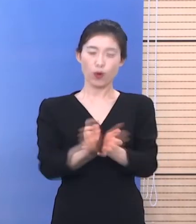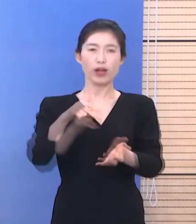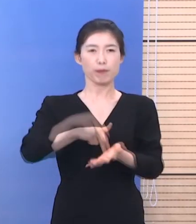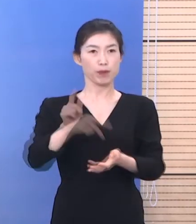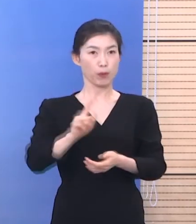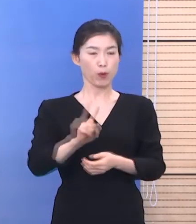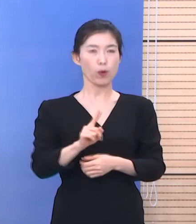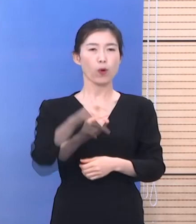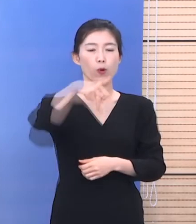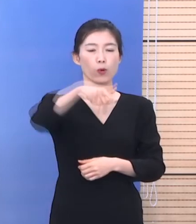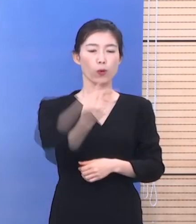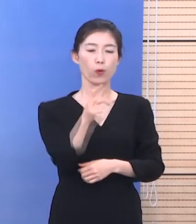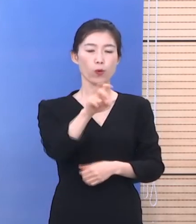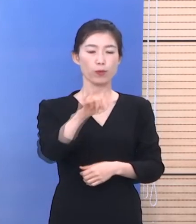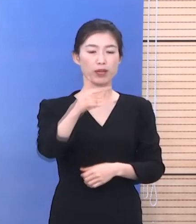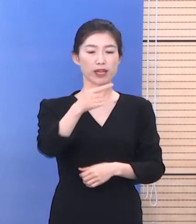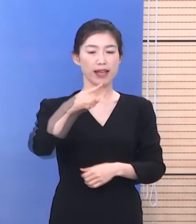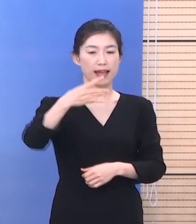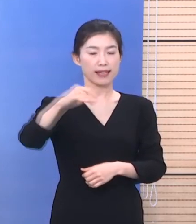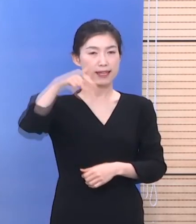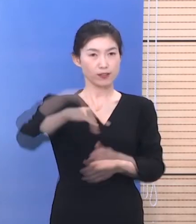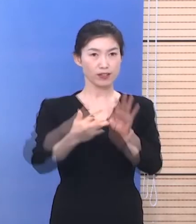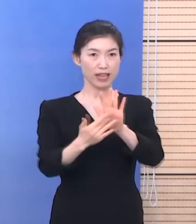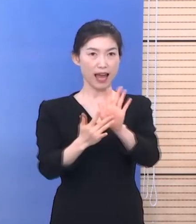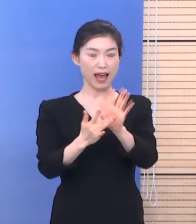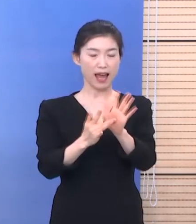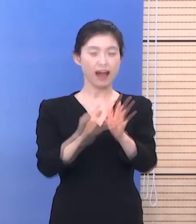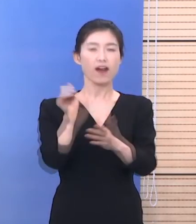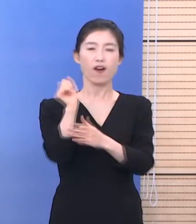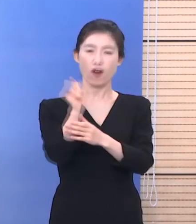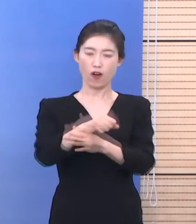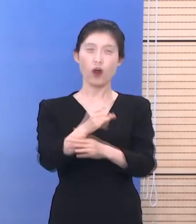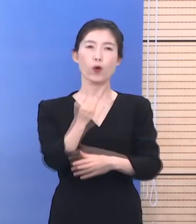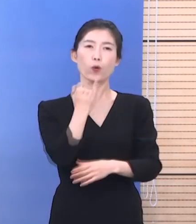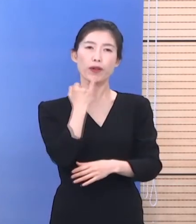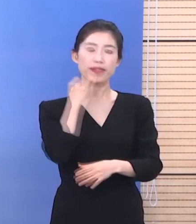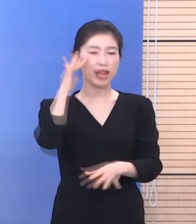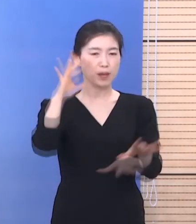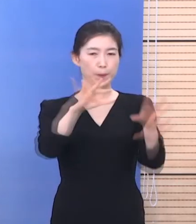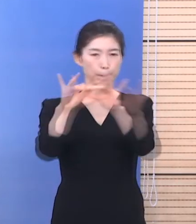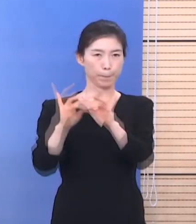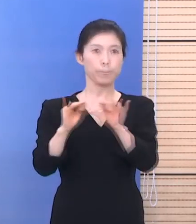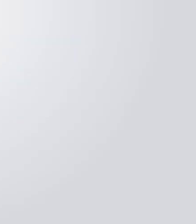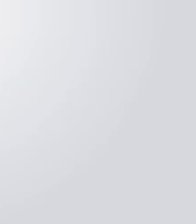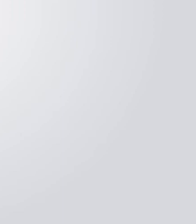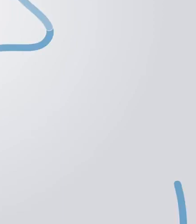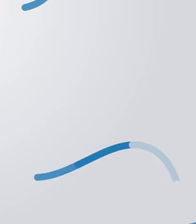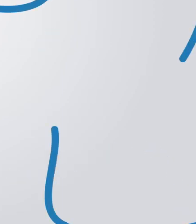코미나티주를 품목 허가할 수 있다고 의견을 모았습니다. 이상입니다.